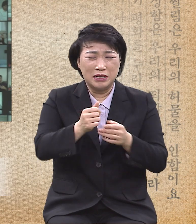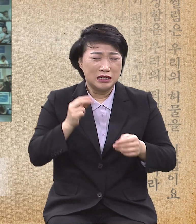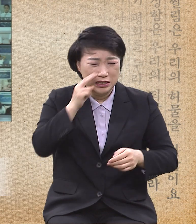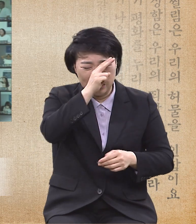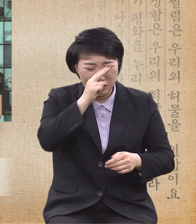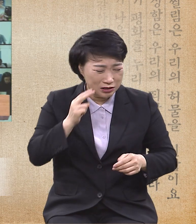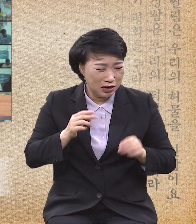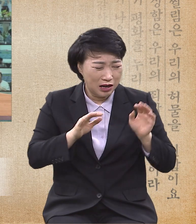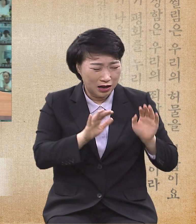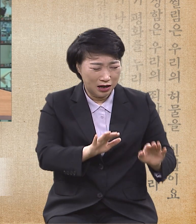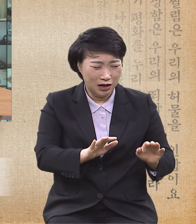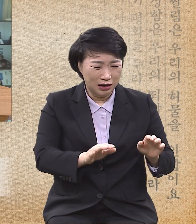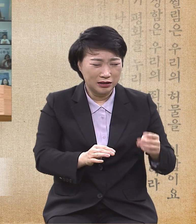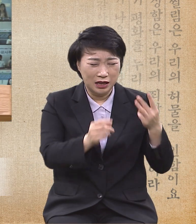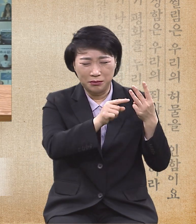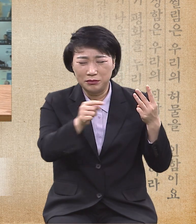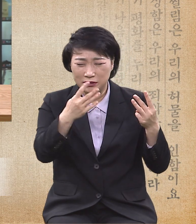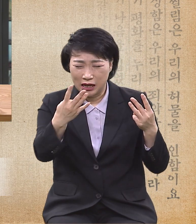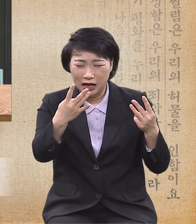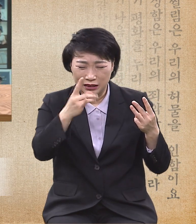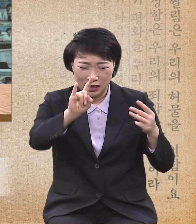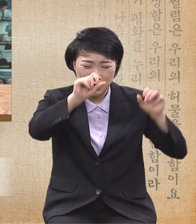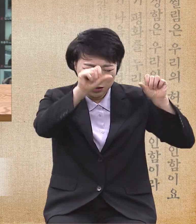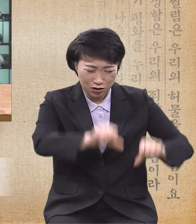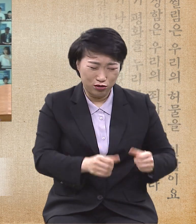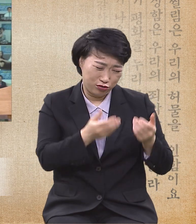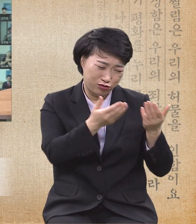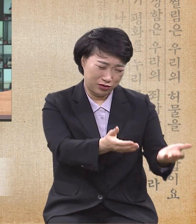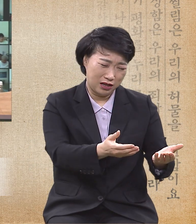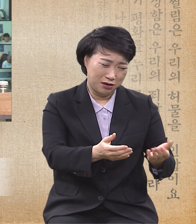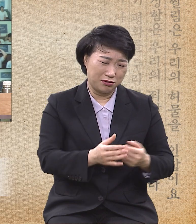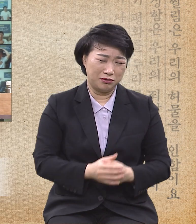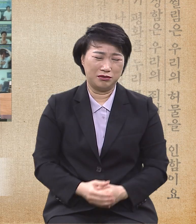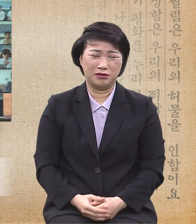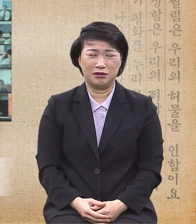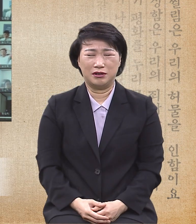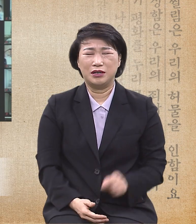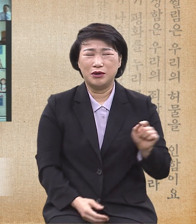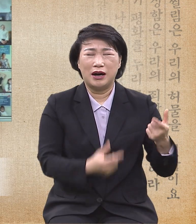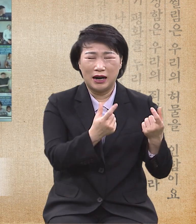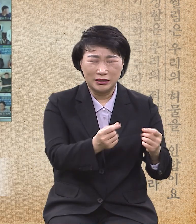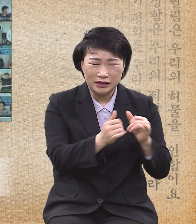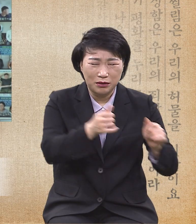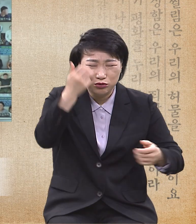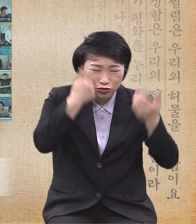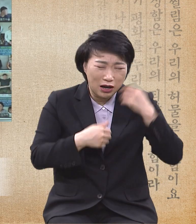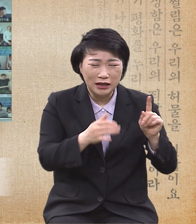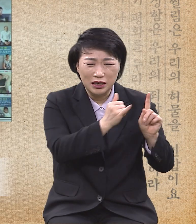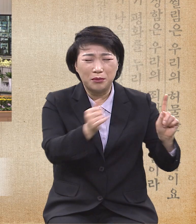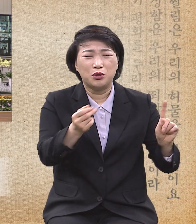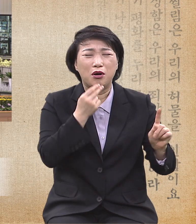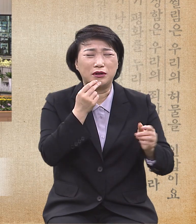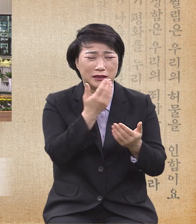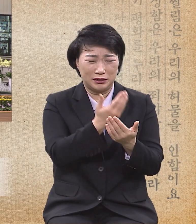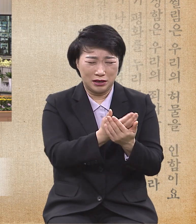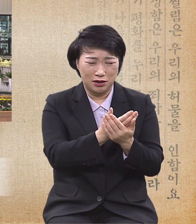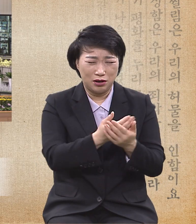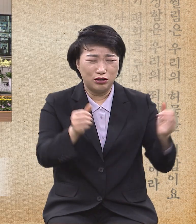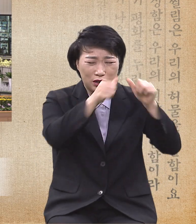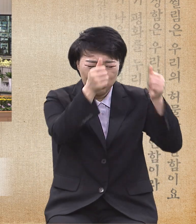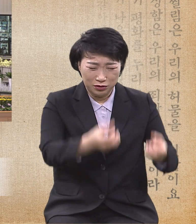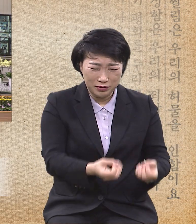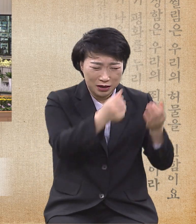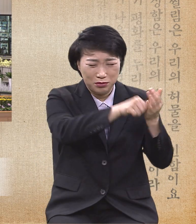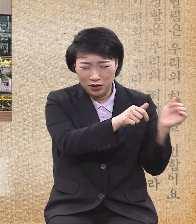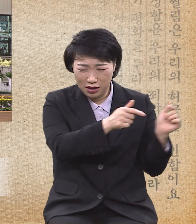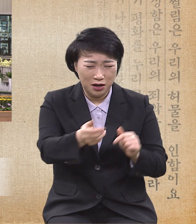시기하고 질투함으로 3, 4대를 저주한다고 했습니다. 이런 사람이 하나도 없게 하시고 우상의